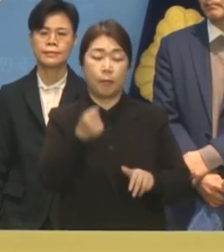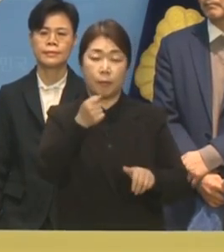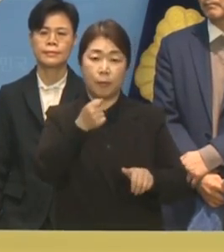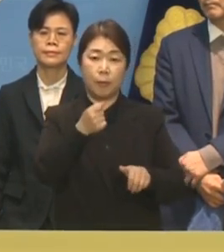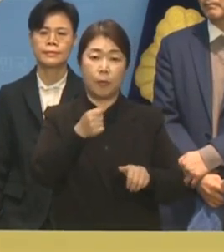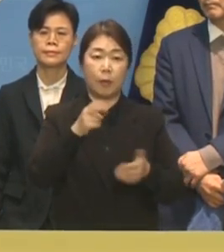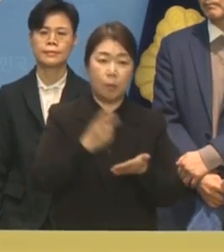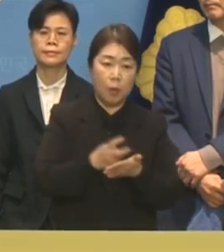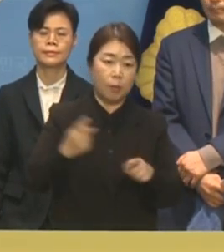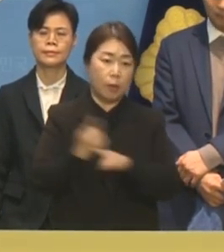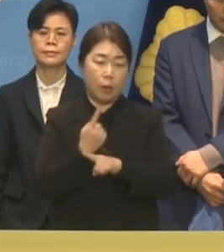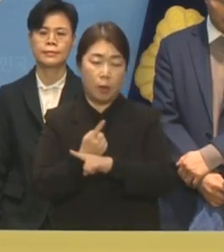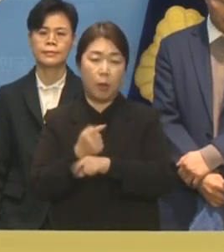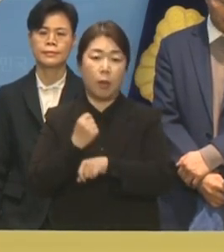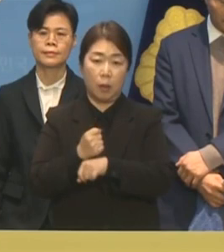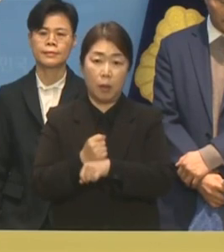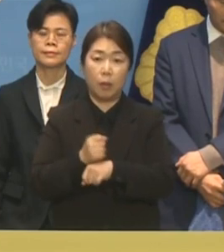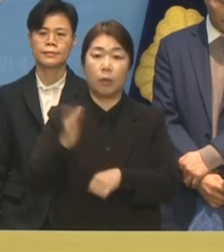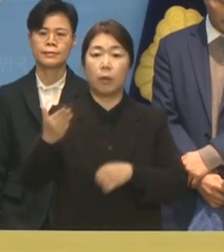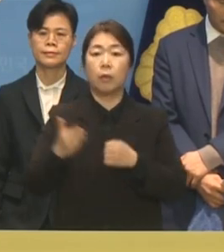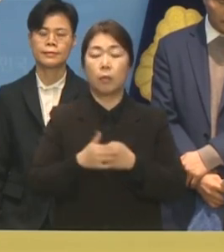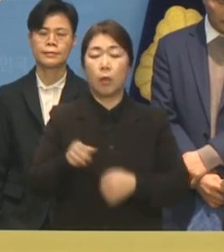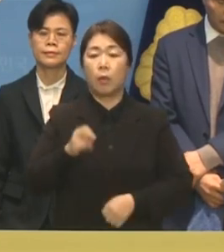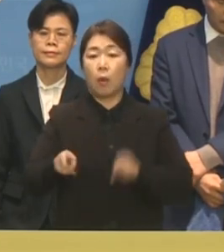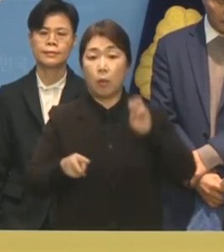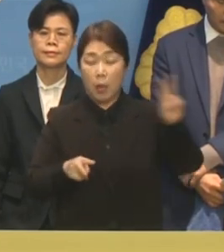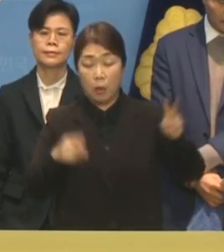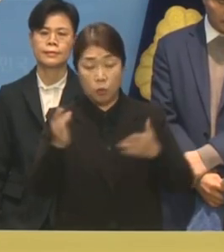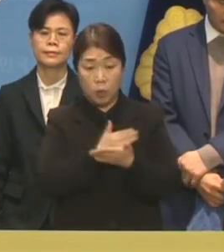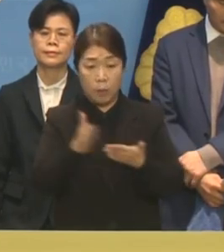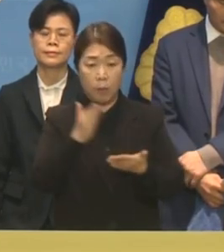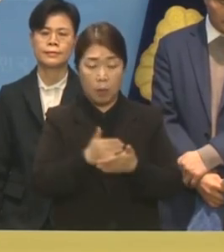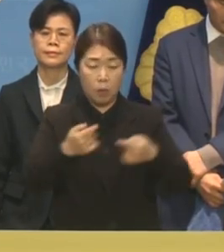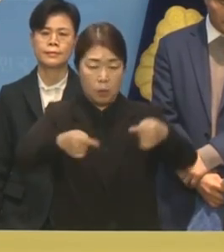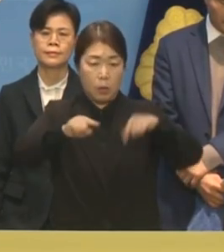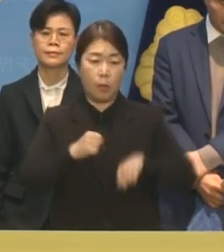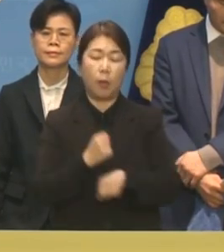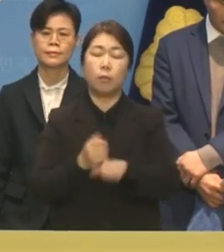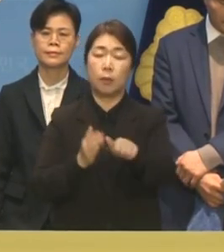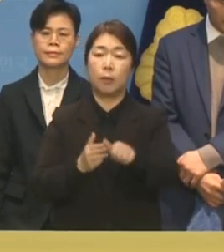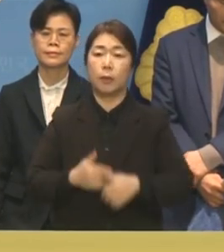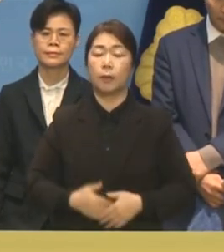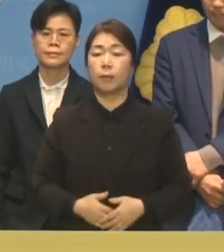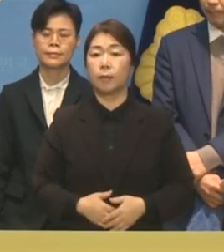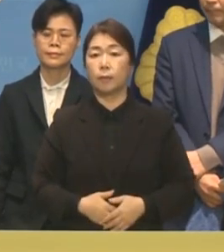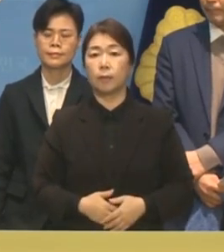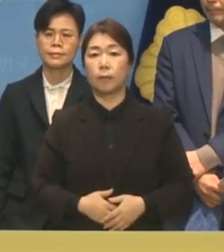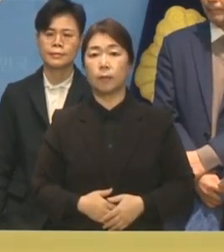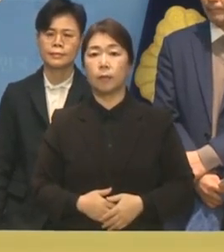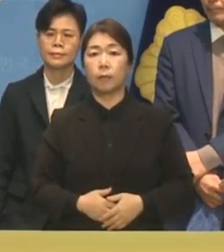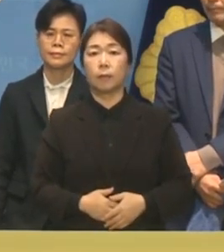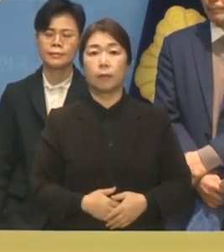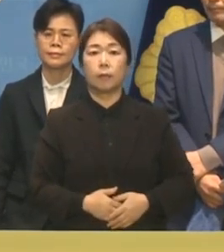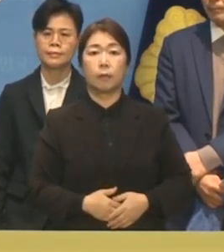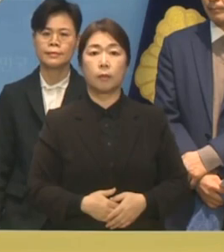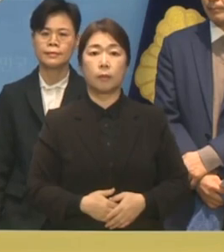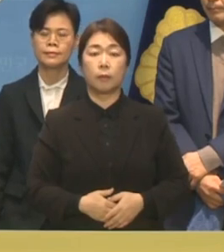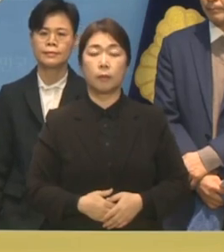처리하는데 여야 구분 없이 참여할 것을 요청드립니다.